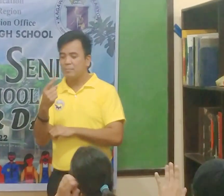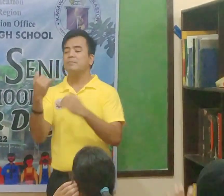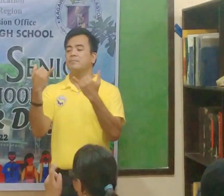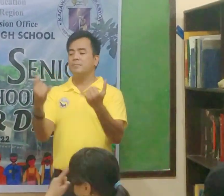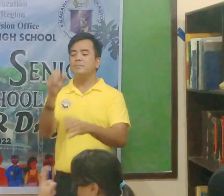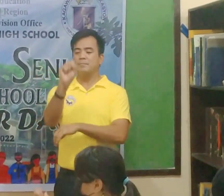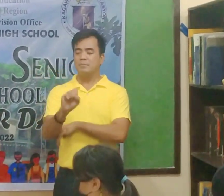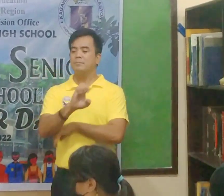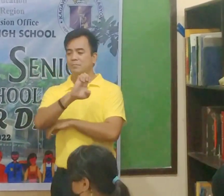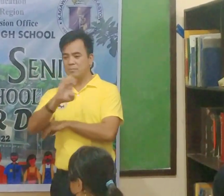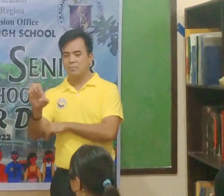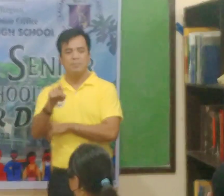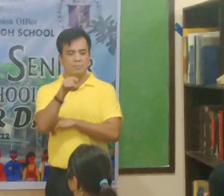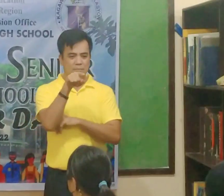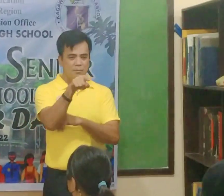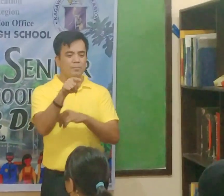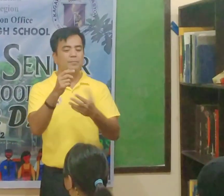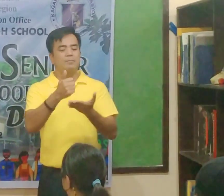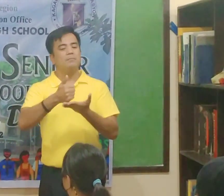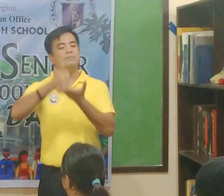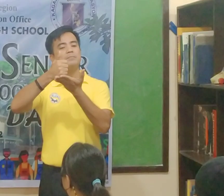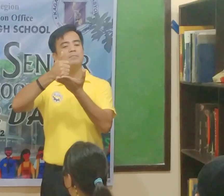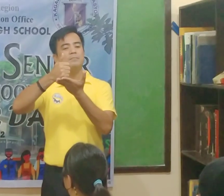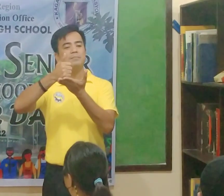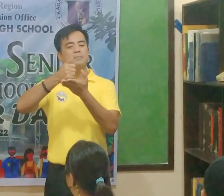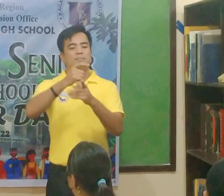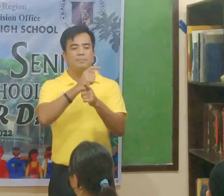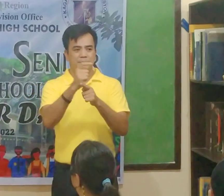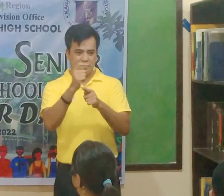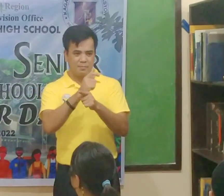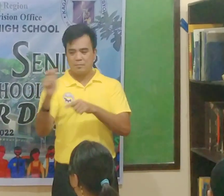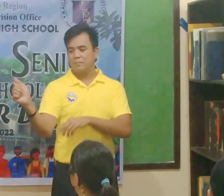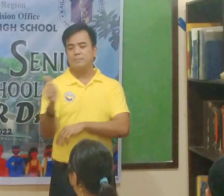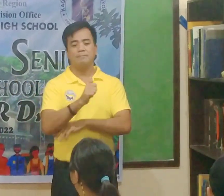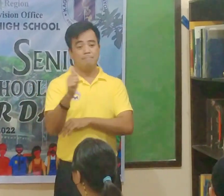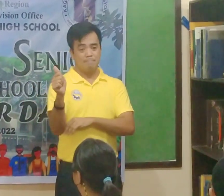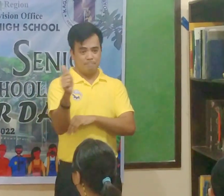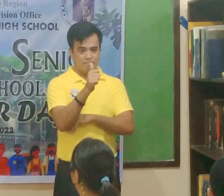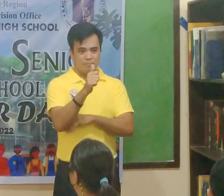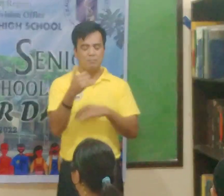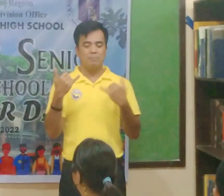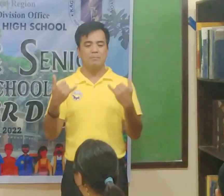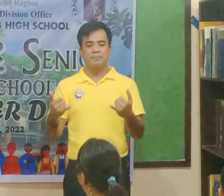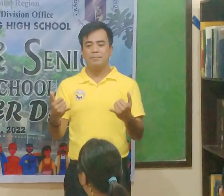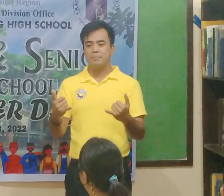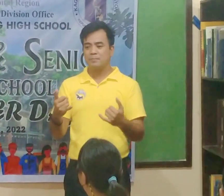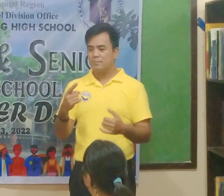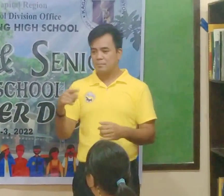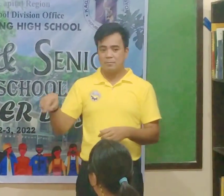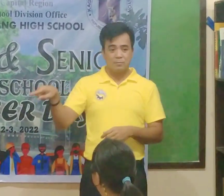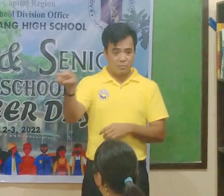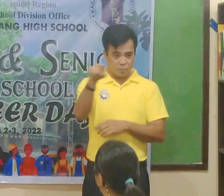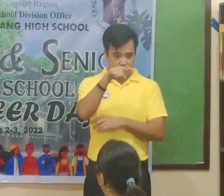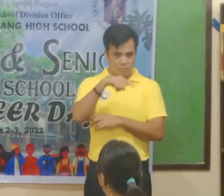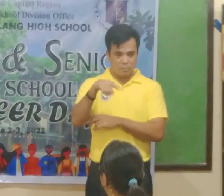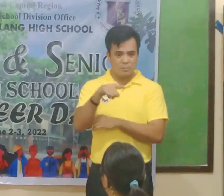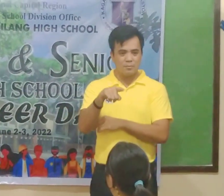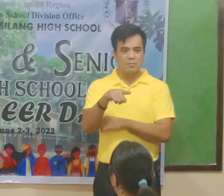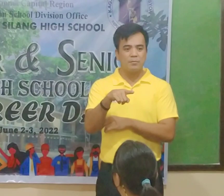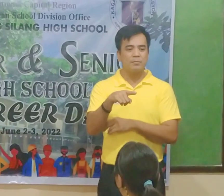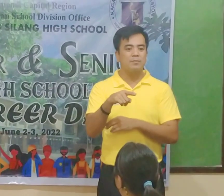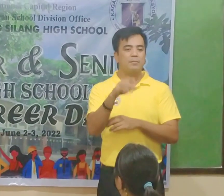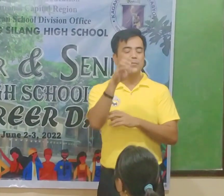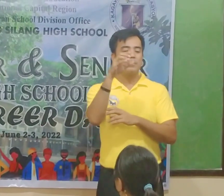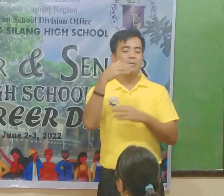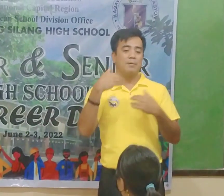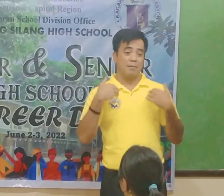maging independent. Sabi po. So, para po sa phase 2 nila, ang ino-offer ko sa South East siya